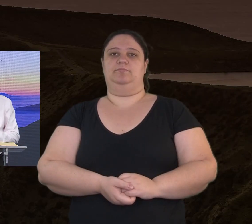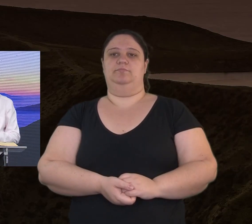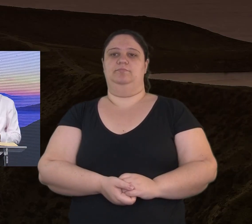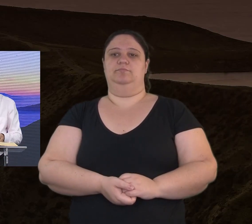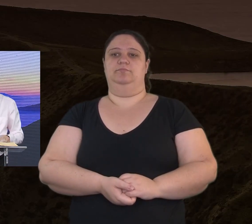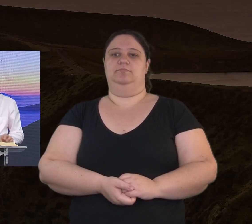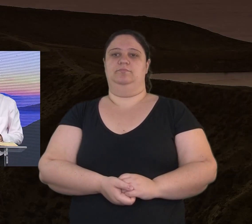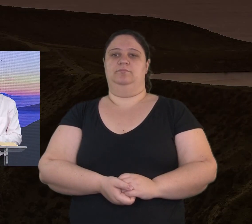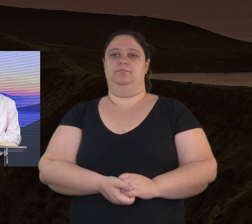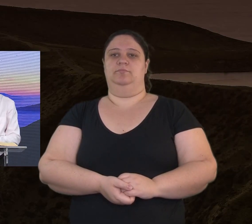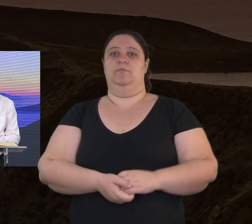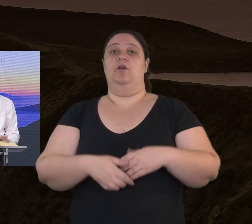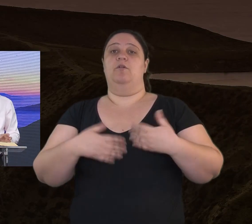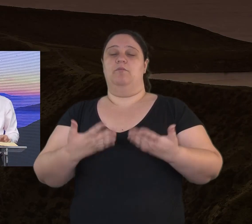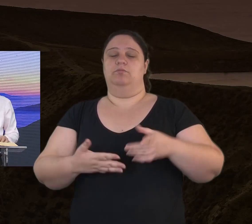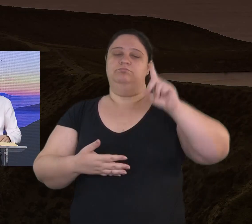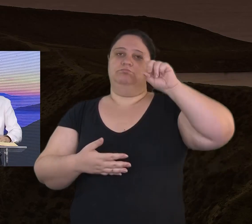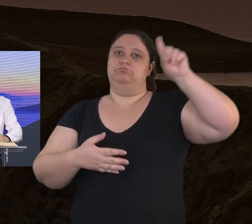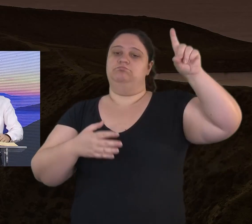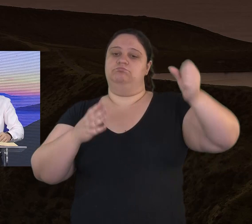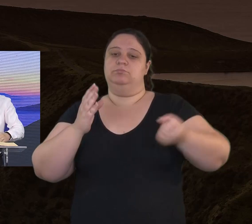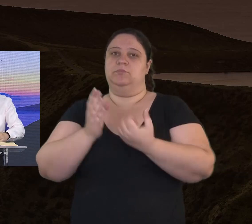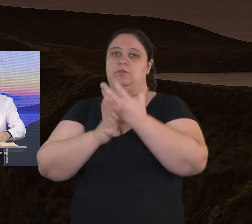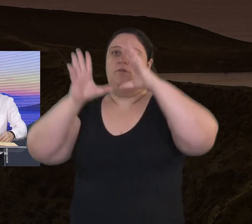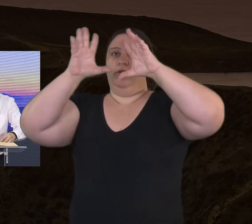quando Deus criou os céus e a terra,